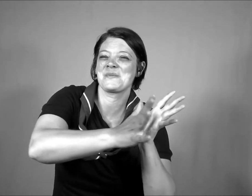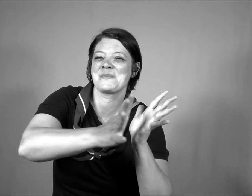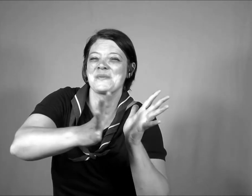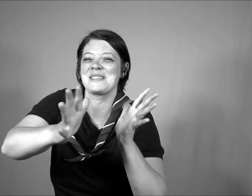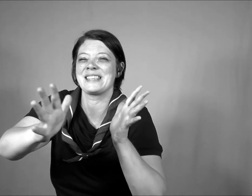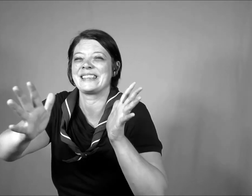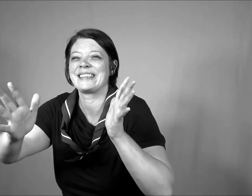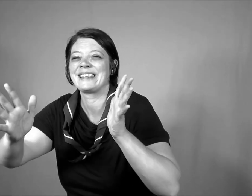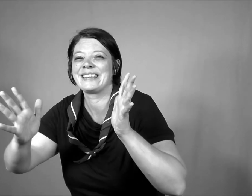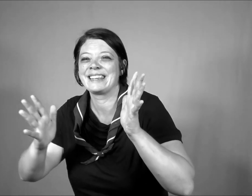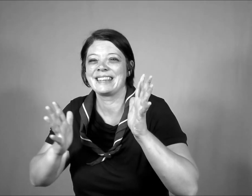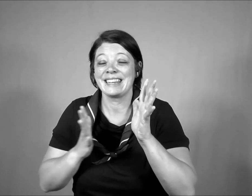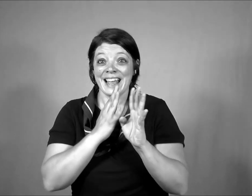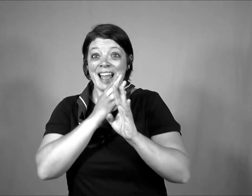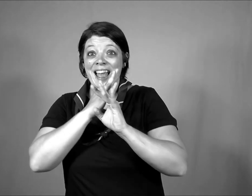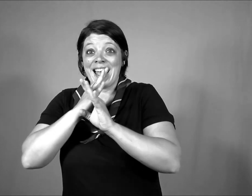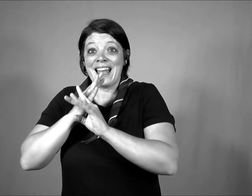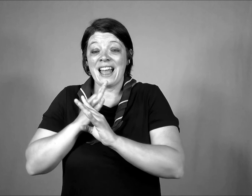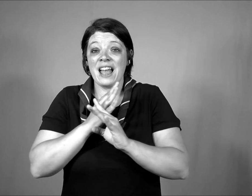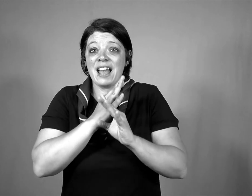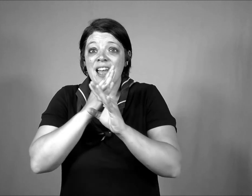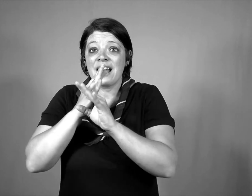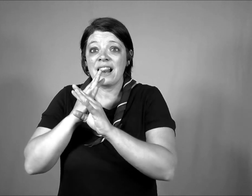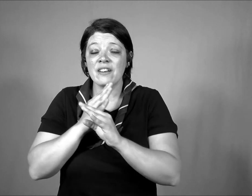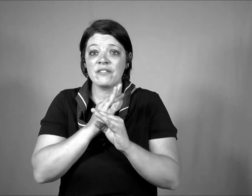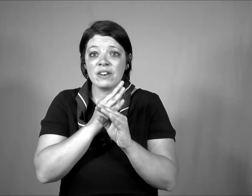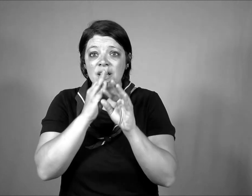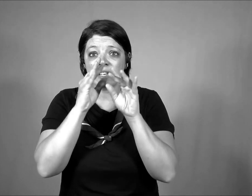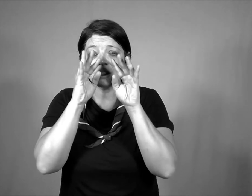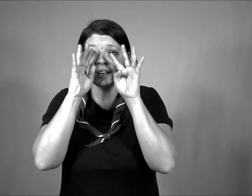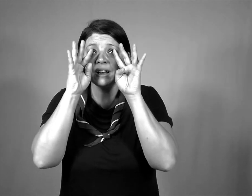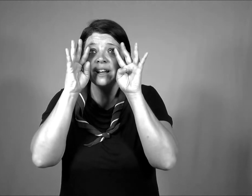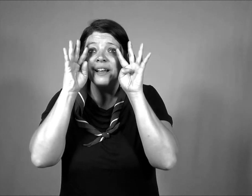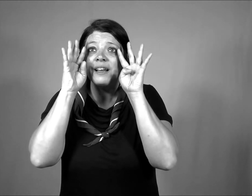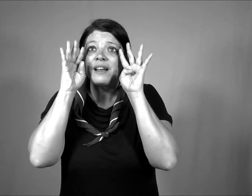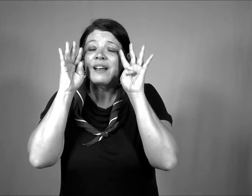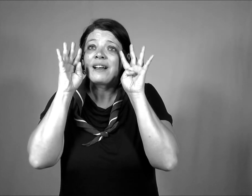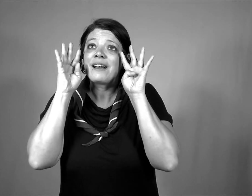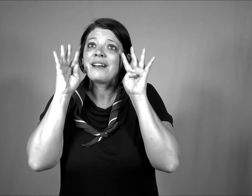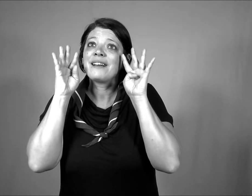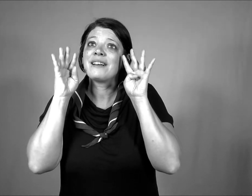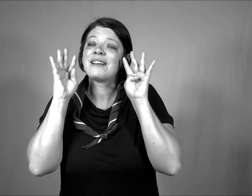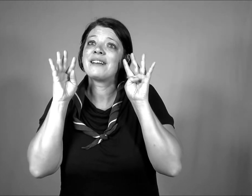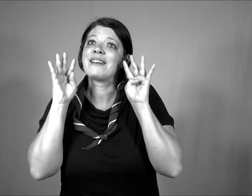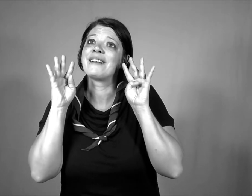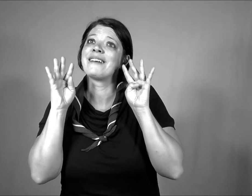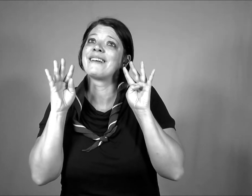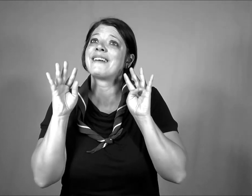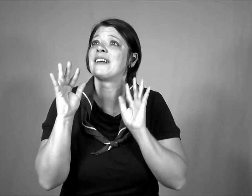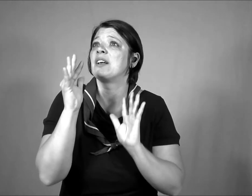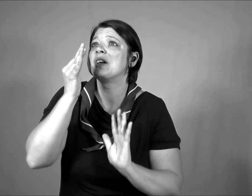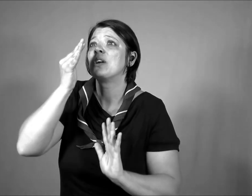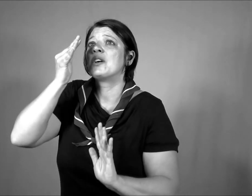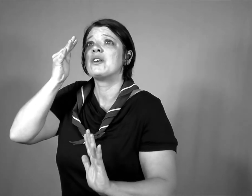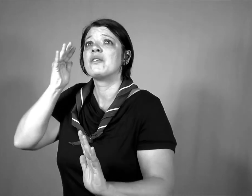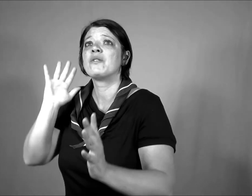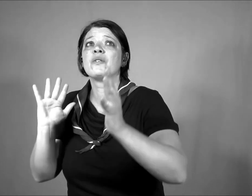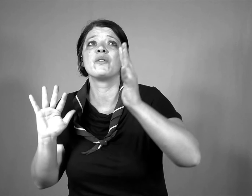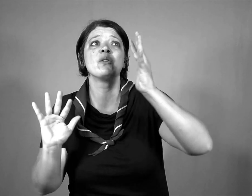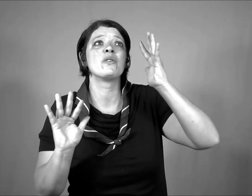soirée venue et la flamme brille dans nos yeux.